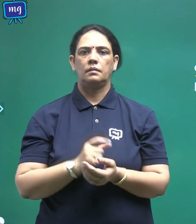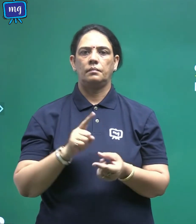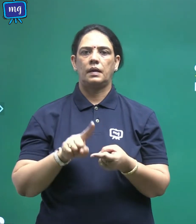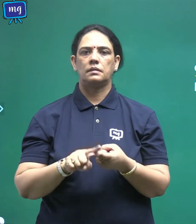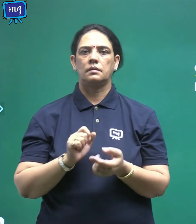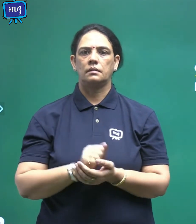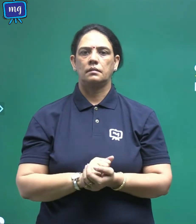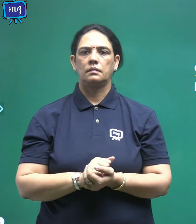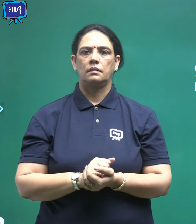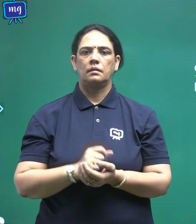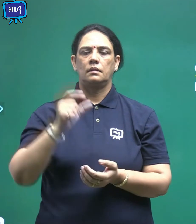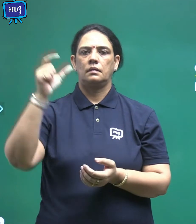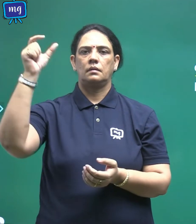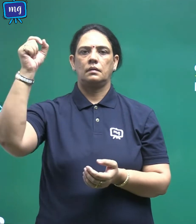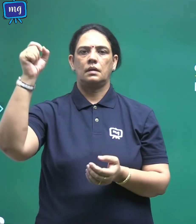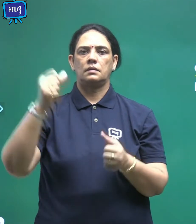प्लस 10 ए